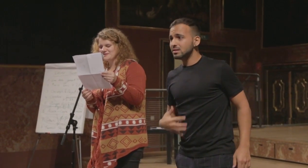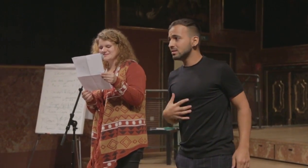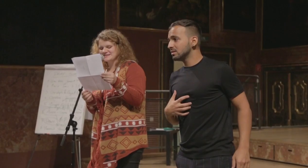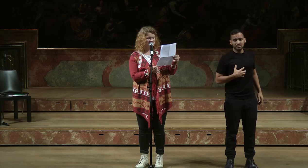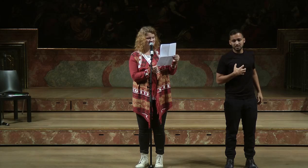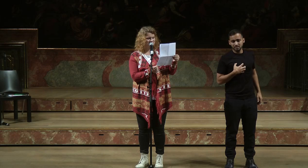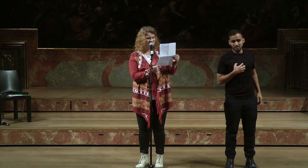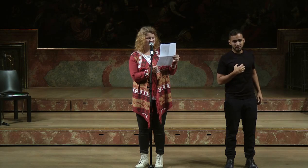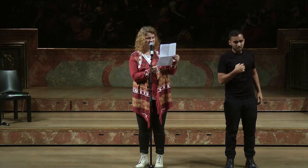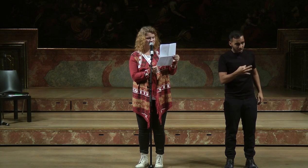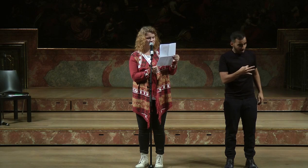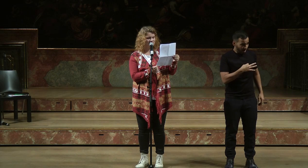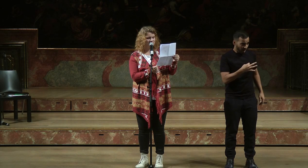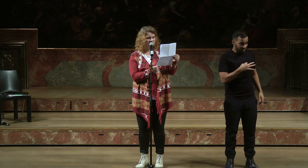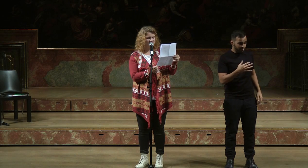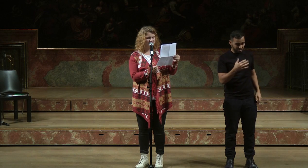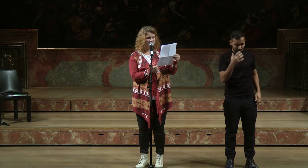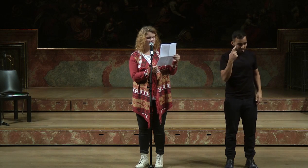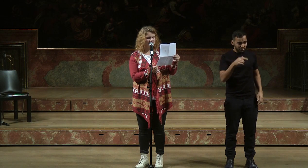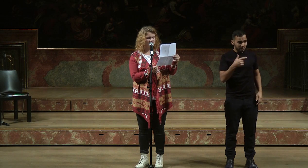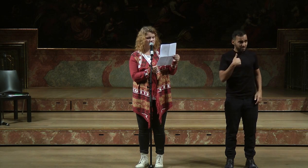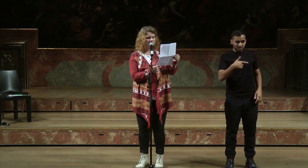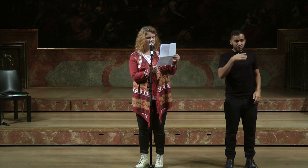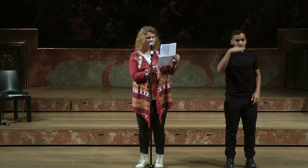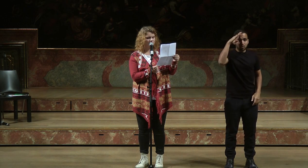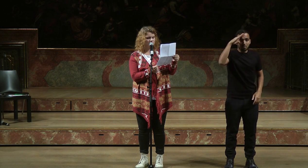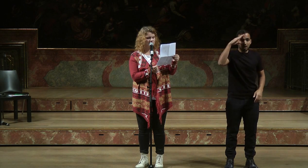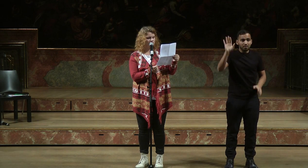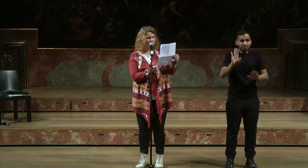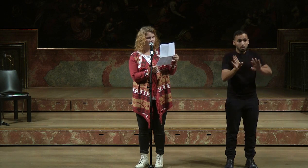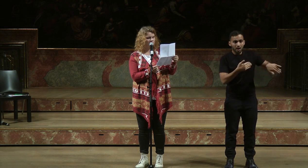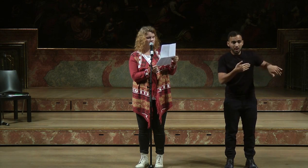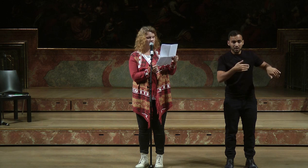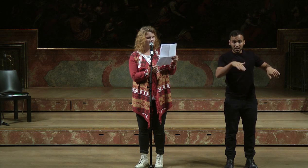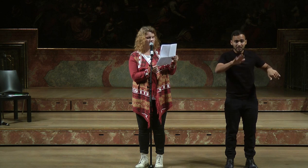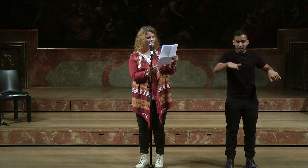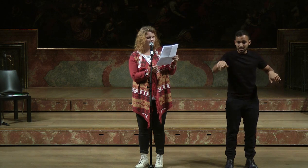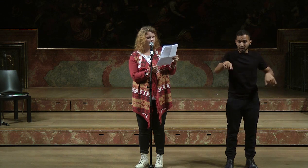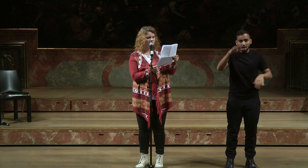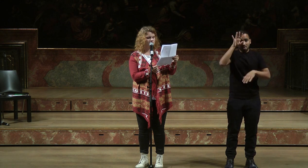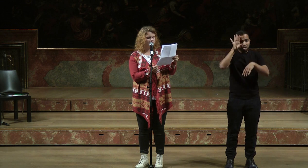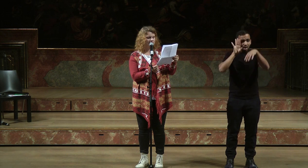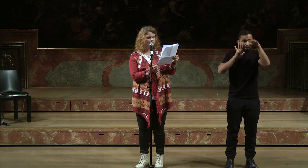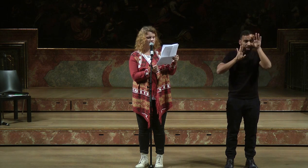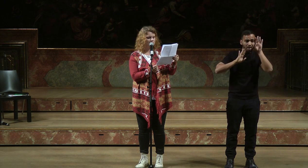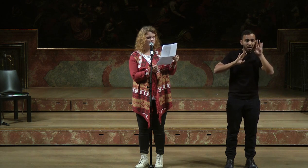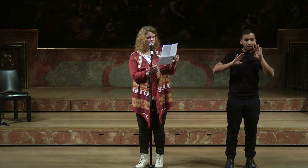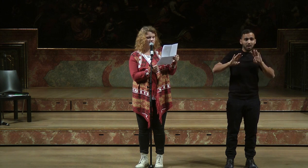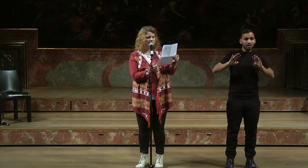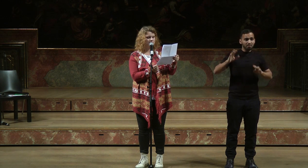hast Angst, denn bald ist der Sommer vorbei. Der Sommer war heiß und hat die Kinder auch im Schlaf noch gewärmt. Die paar Regentage waren zu verkraften, aber bald kommt der Herbst